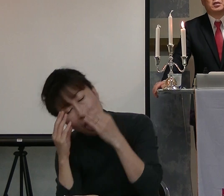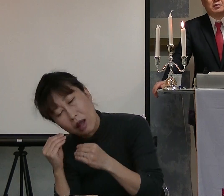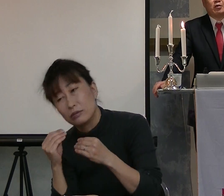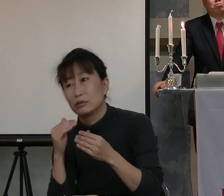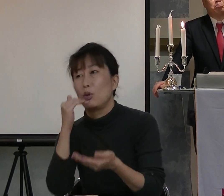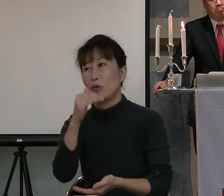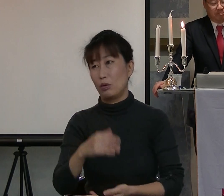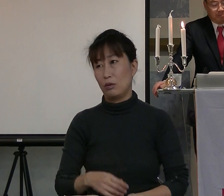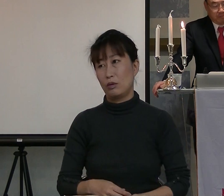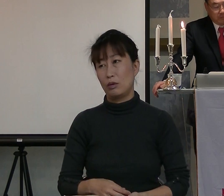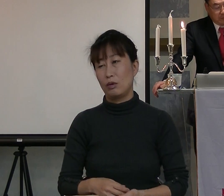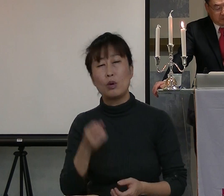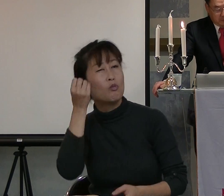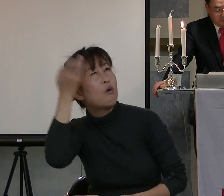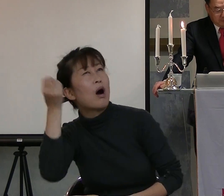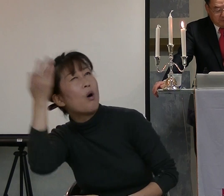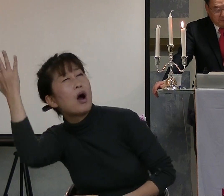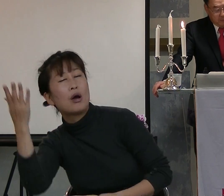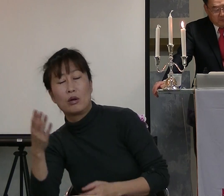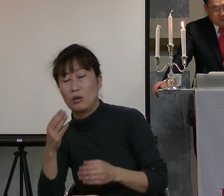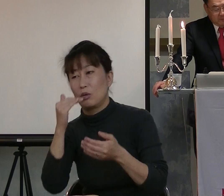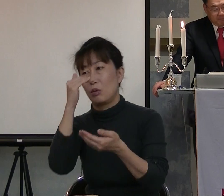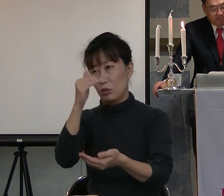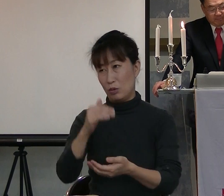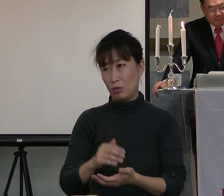れてしまう。